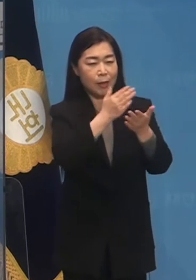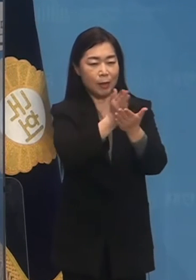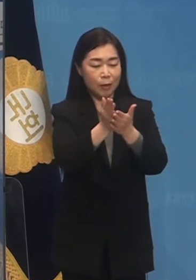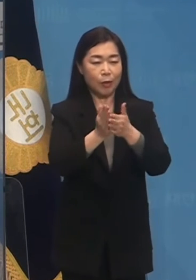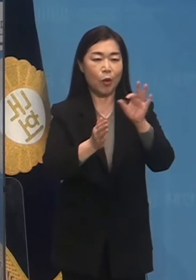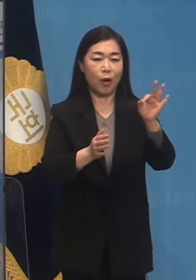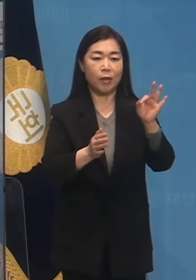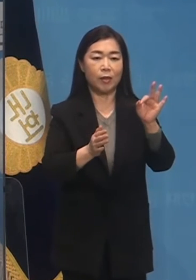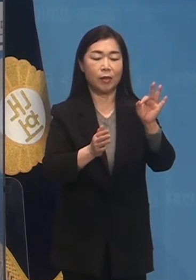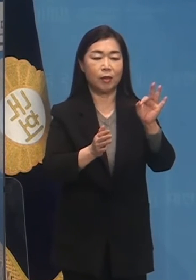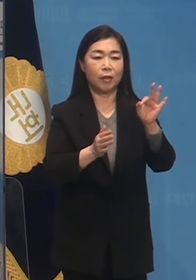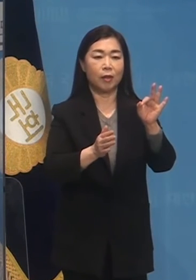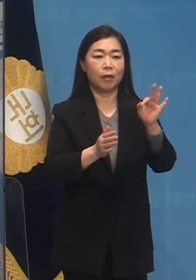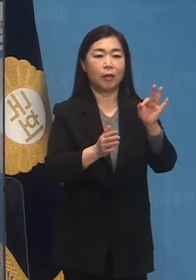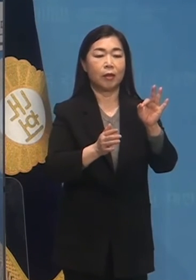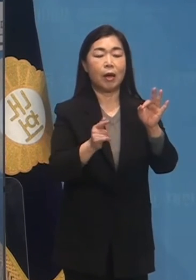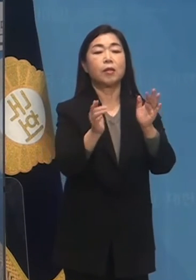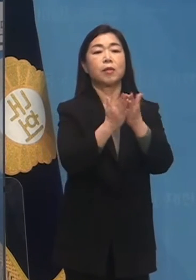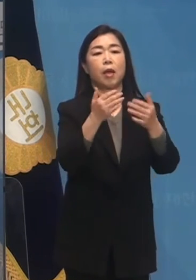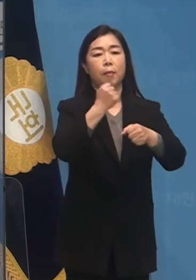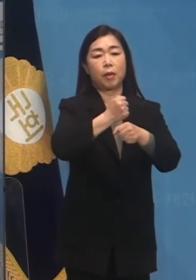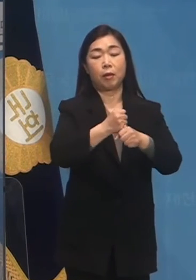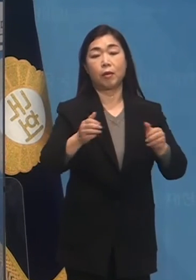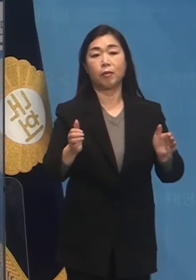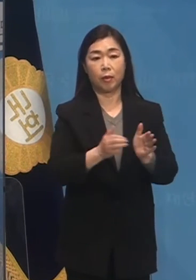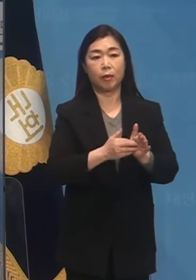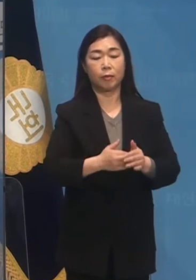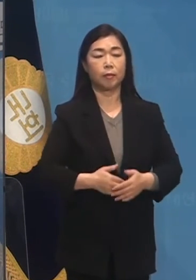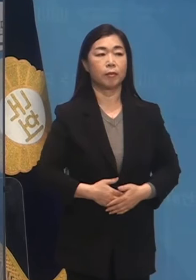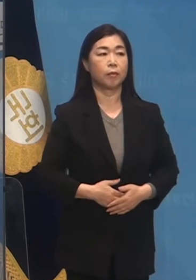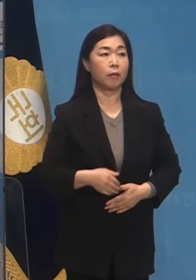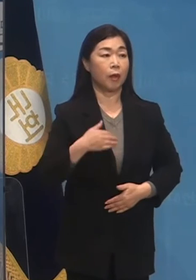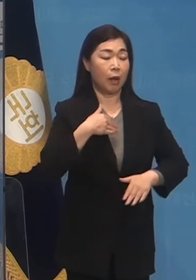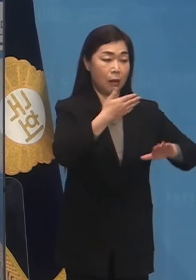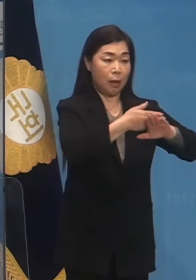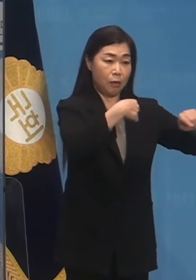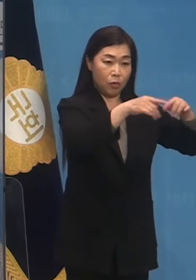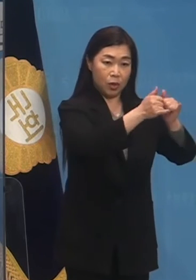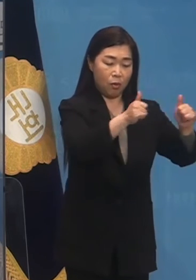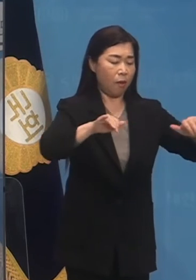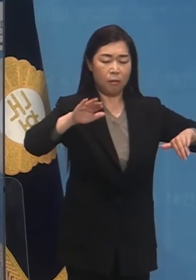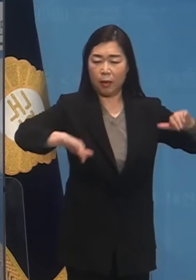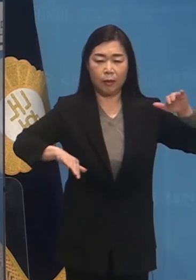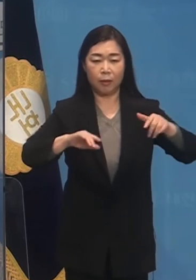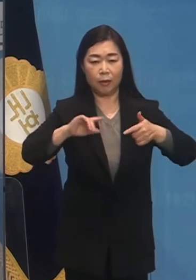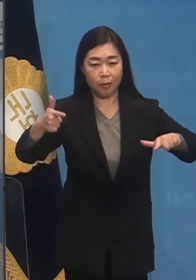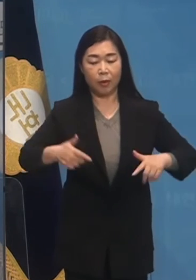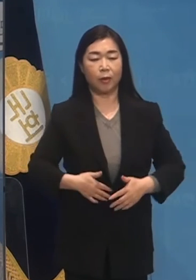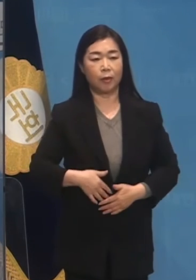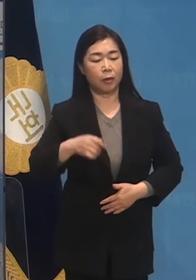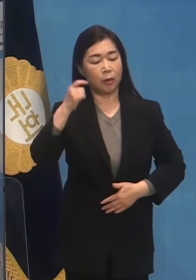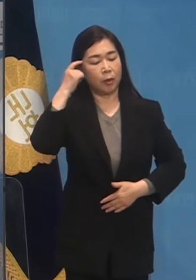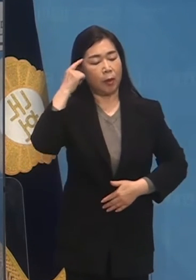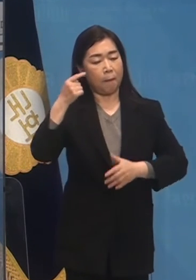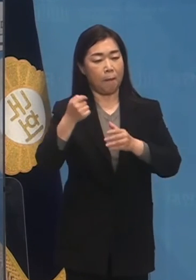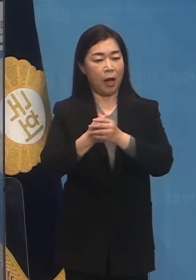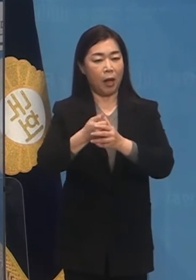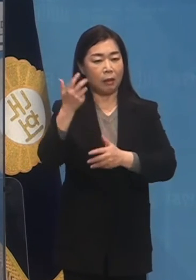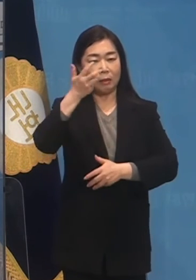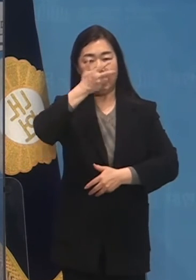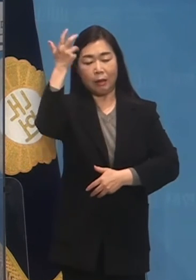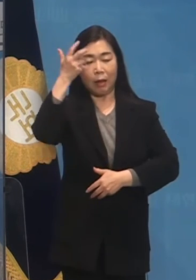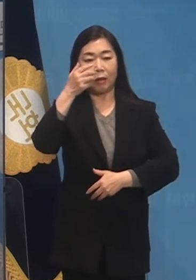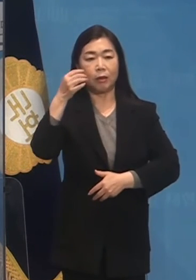참고라는 책을 썼습니다. 저는 다른 정치인들과 달리 창조적 상상력을 내 삶의 지향으로